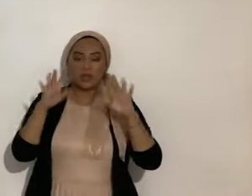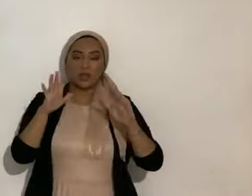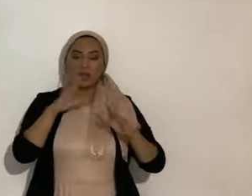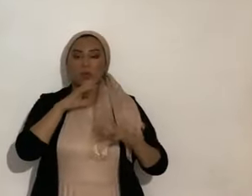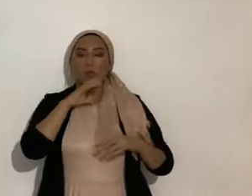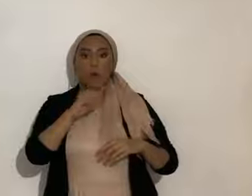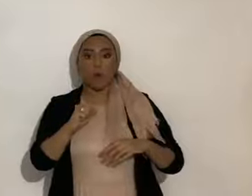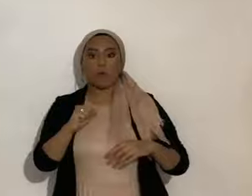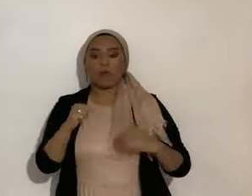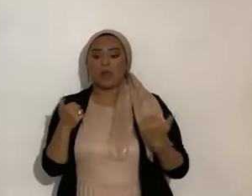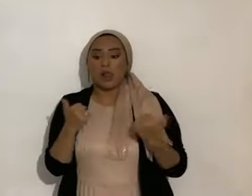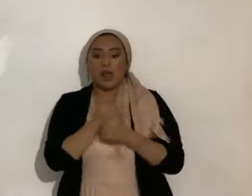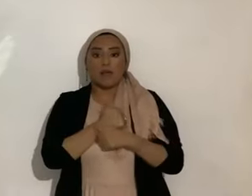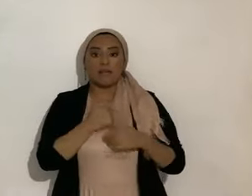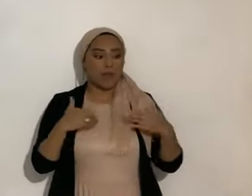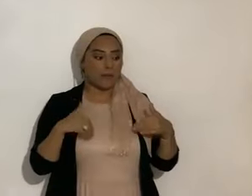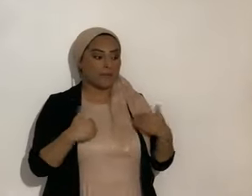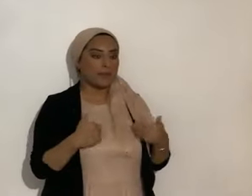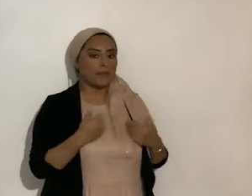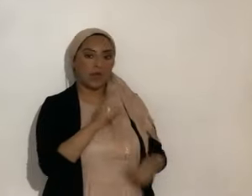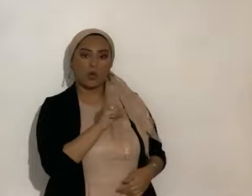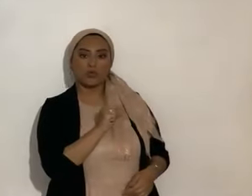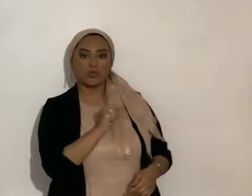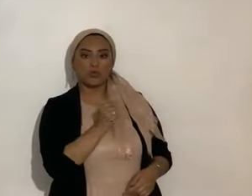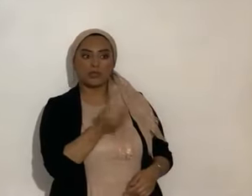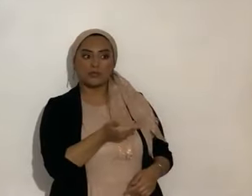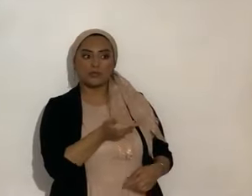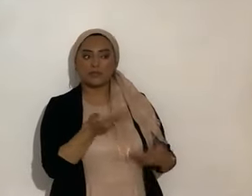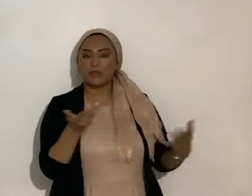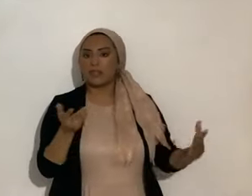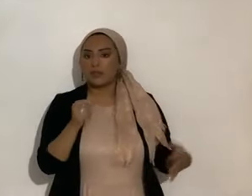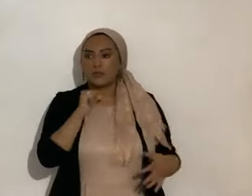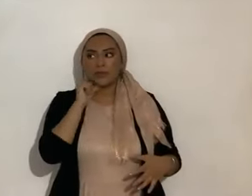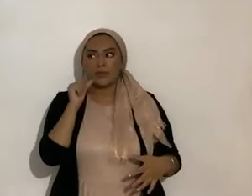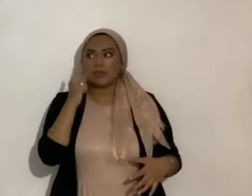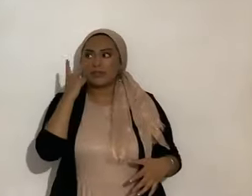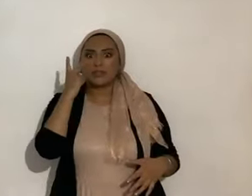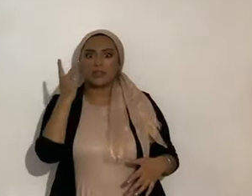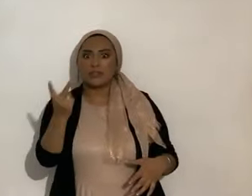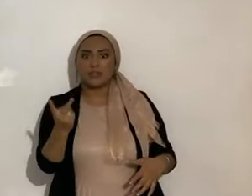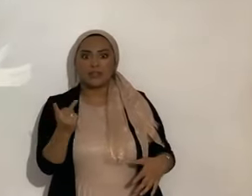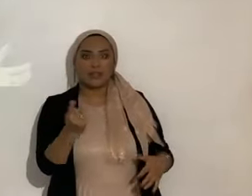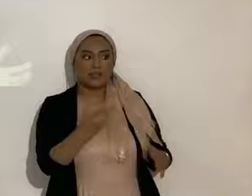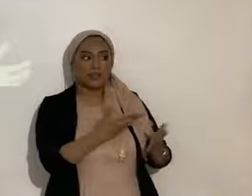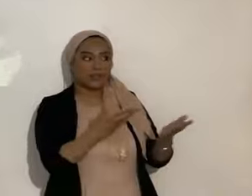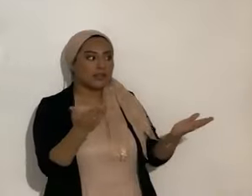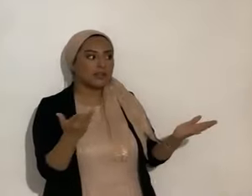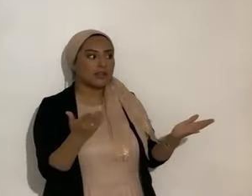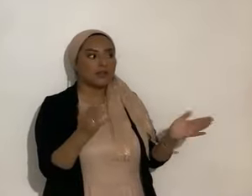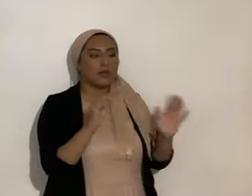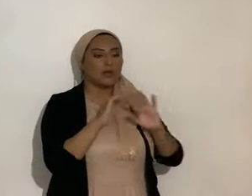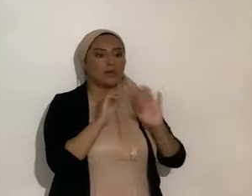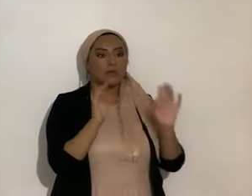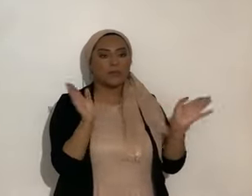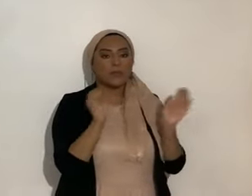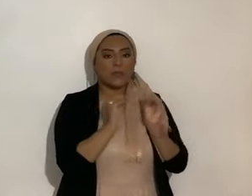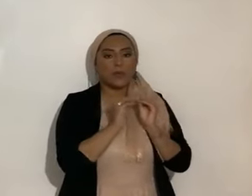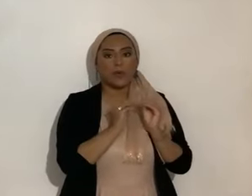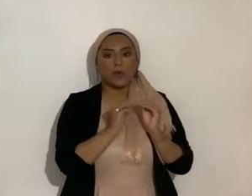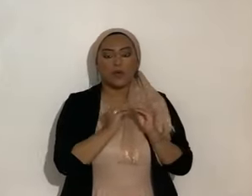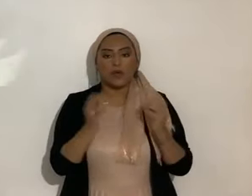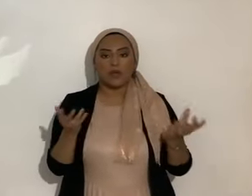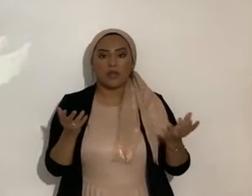edad, un hombre, se enamora de una jovencita de 20, ¿sí? No ve que ya no está en edad,